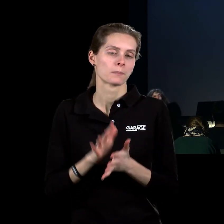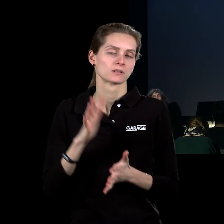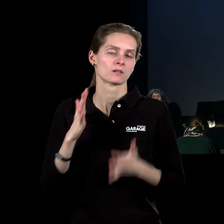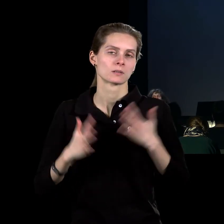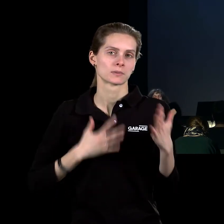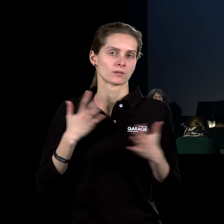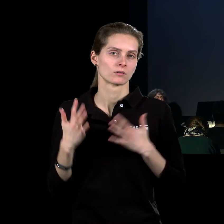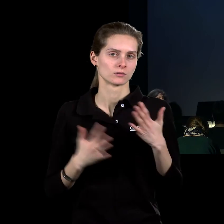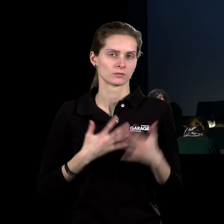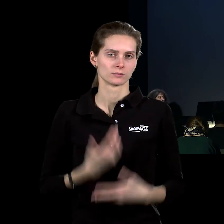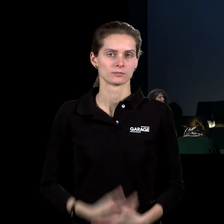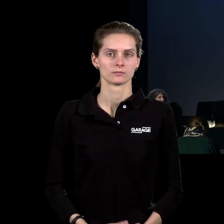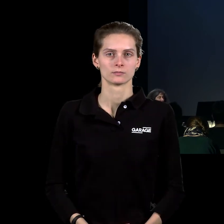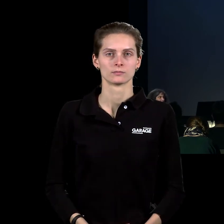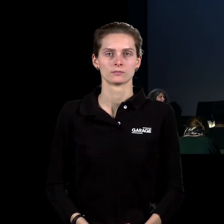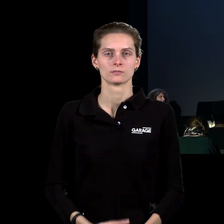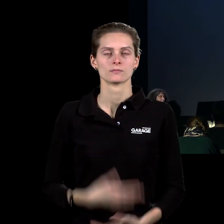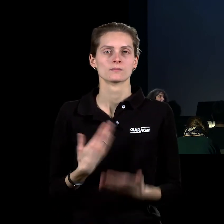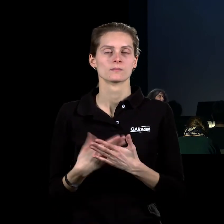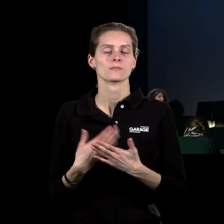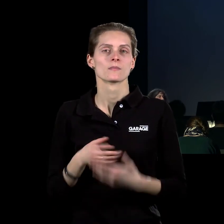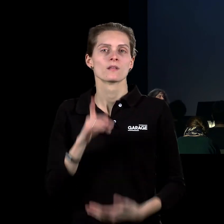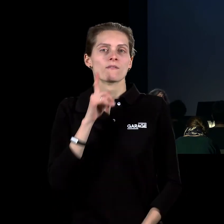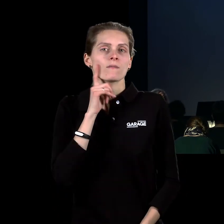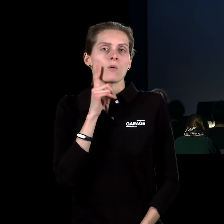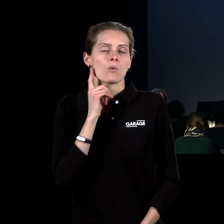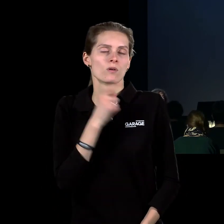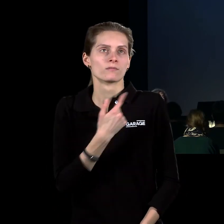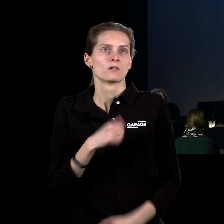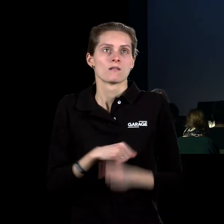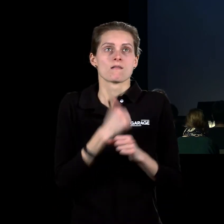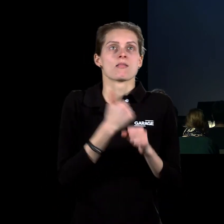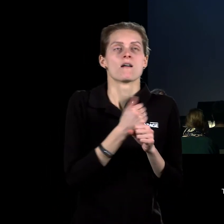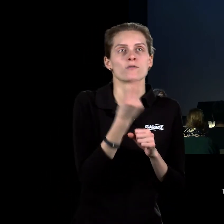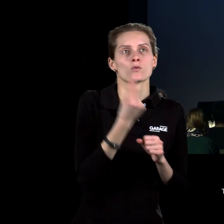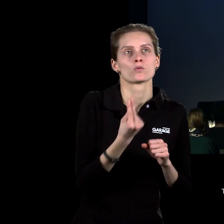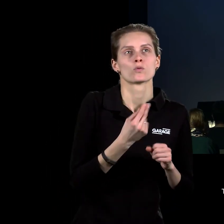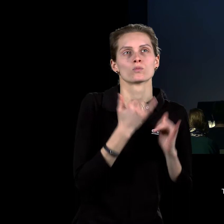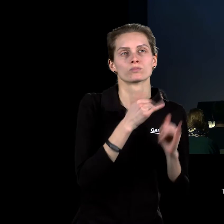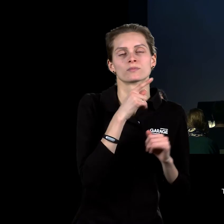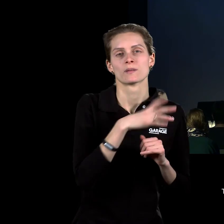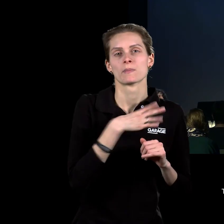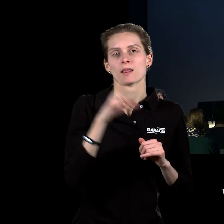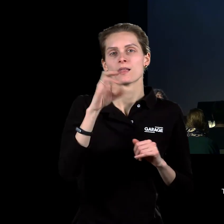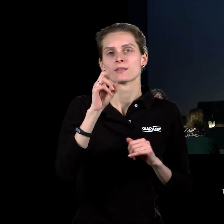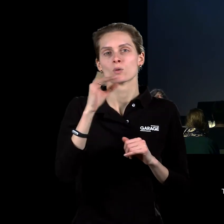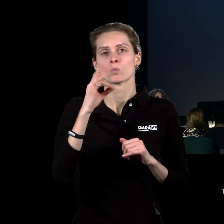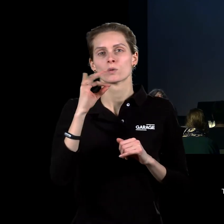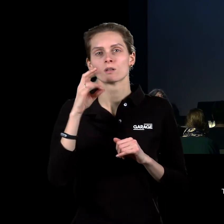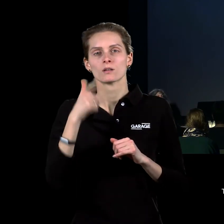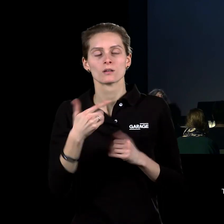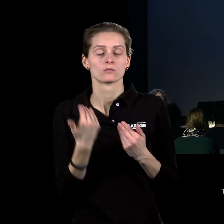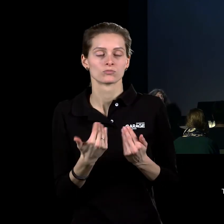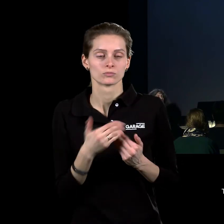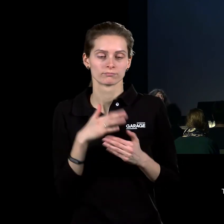экспрессионизме, если для нее в юности самым главным художником был де Кунинг, то она все больше и больше, то сейчас она все больше и